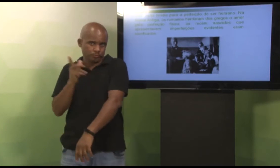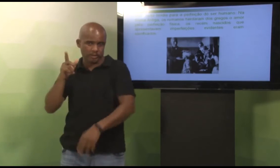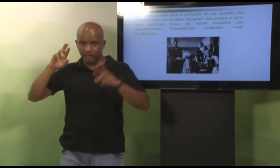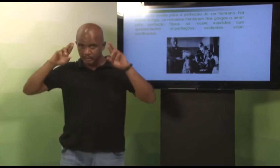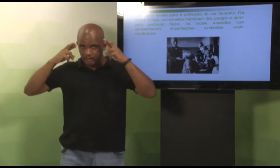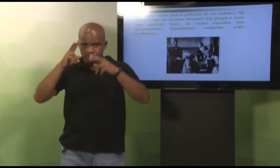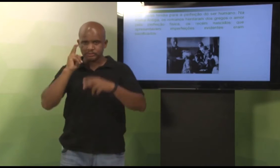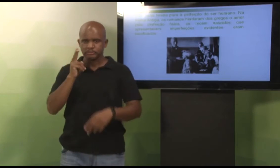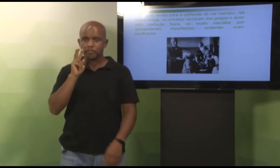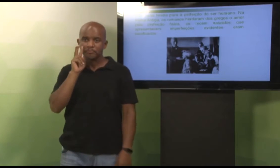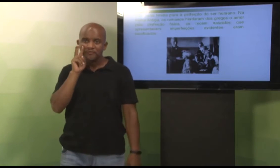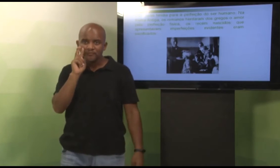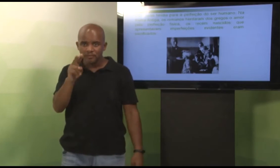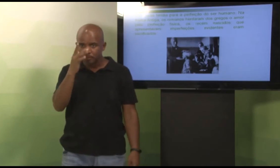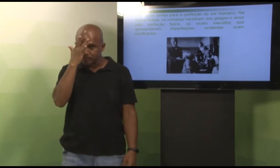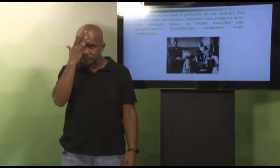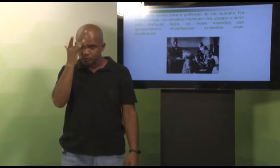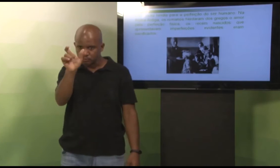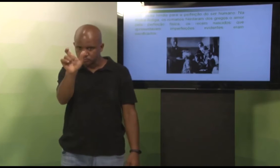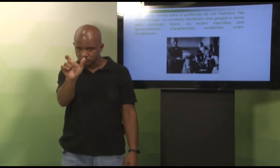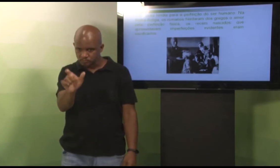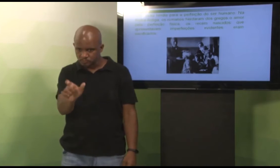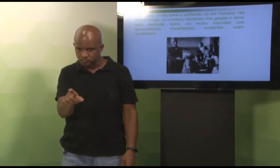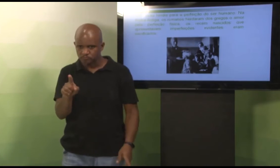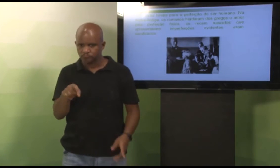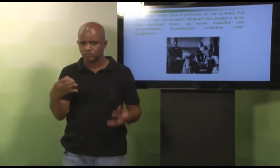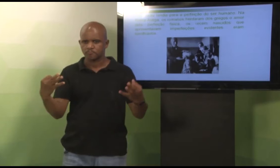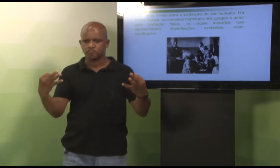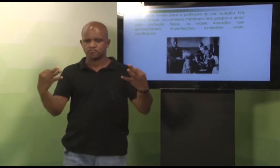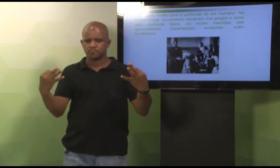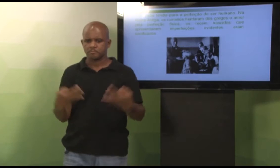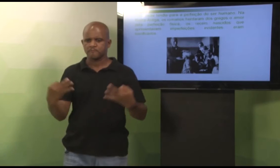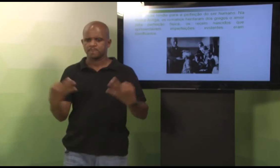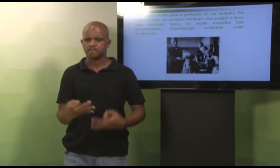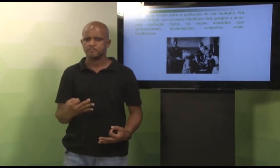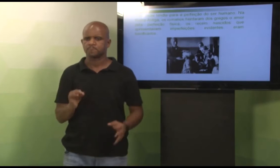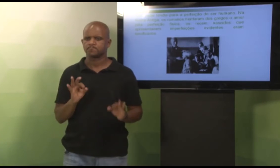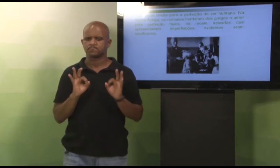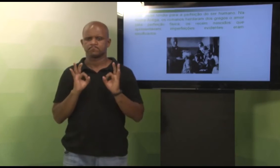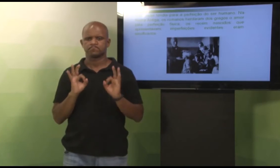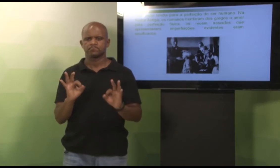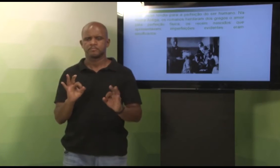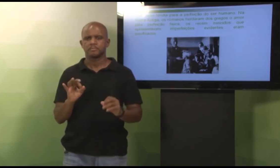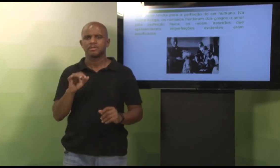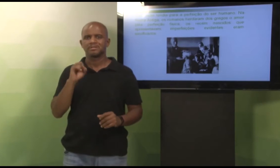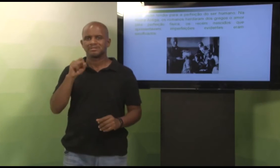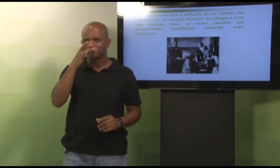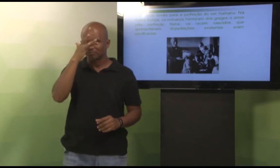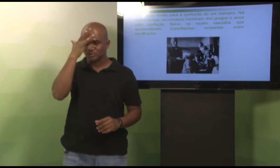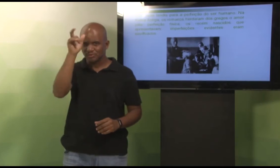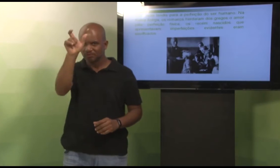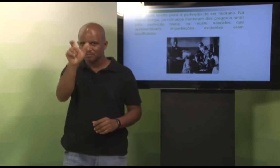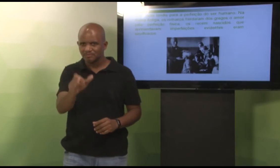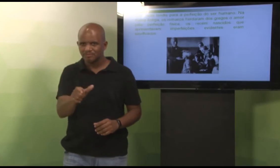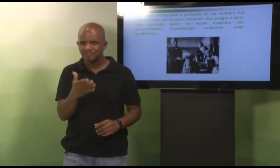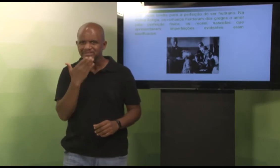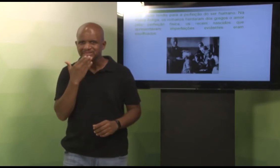Tinha os costumes próprios, que viam as pessoas como perfeitas. As pessoas